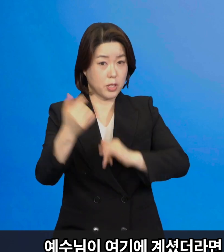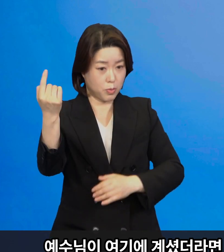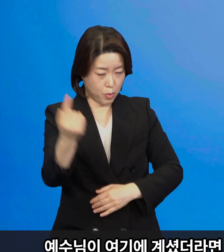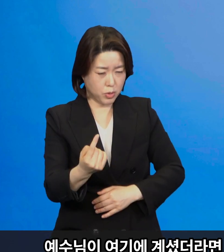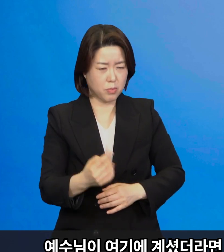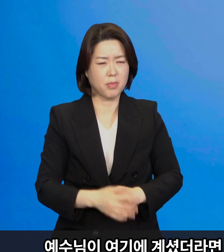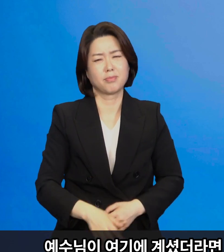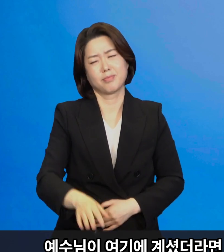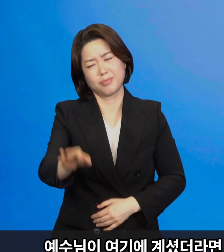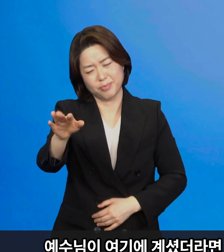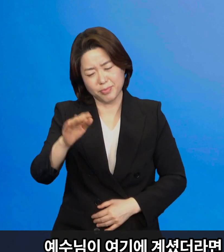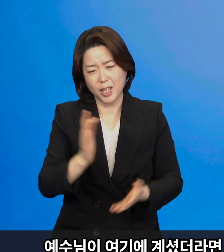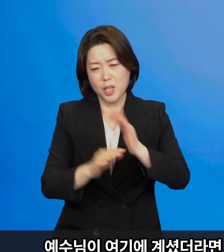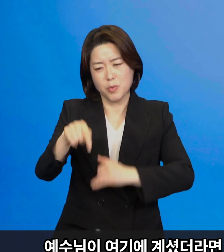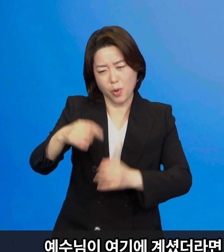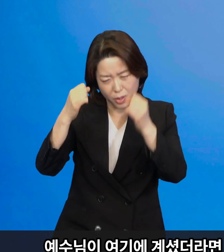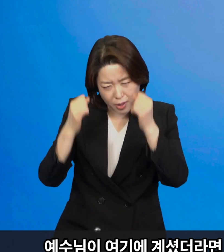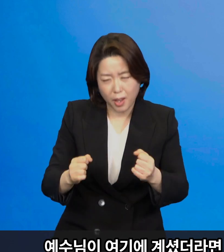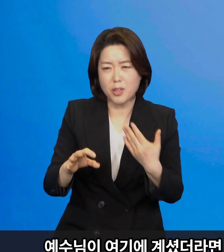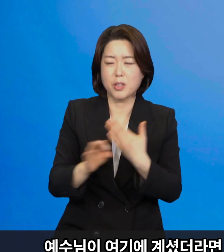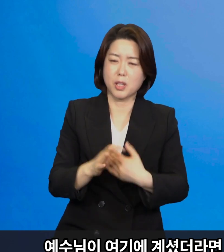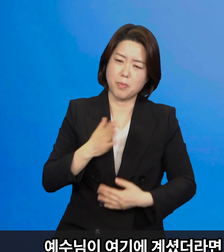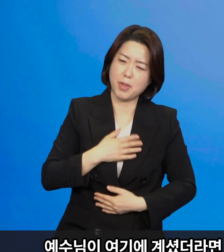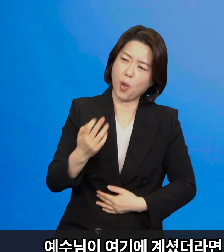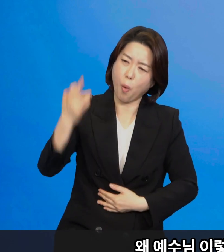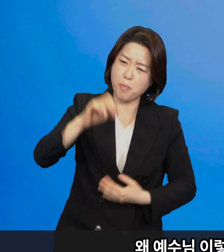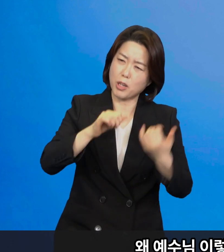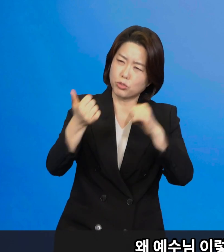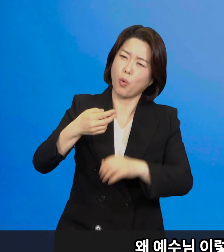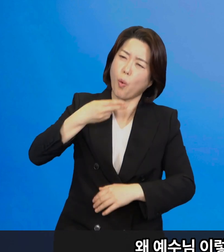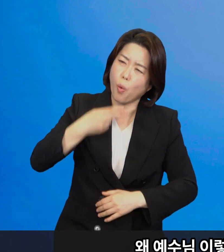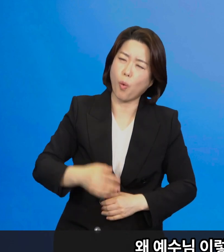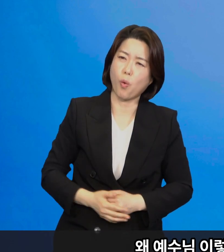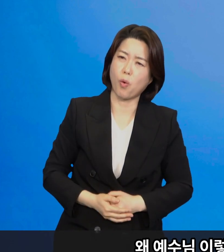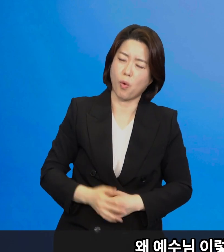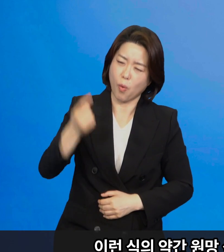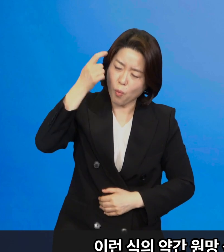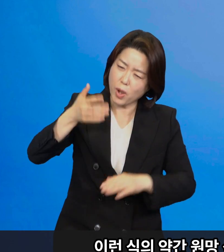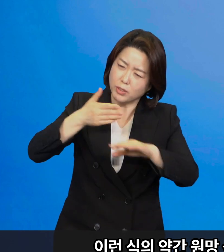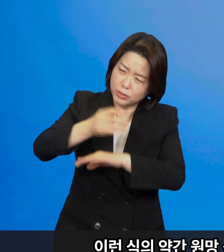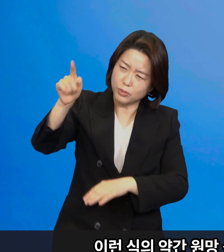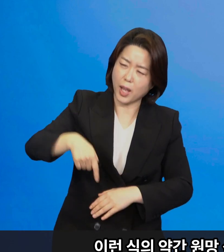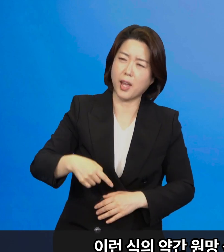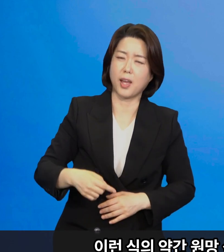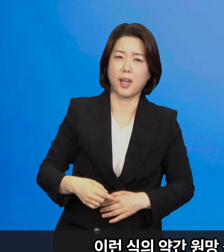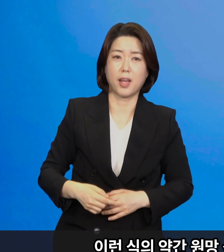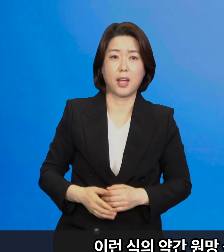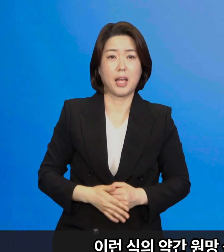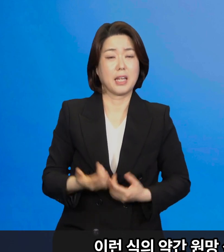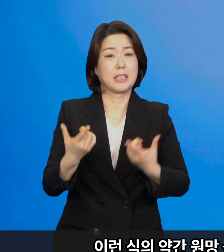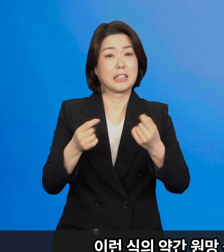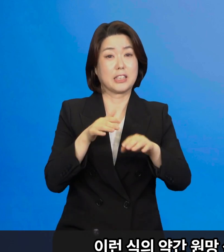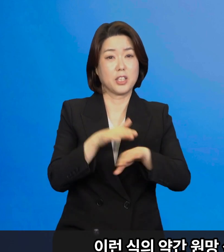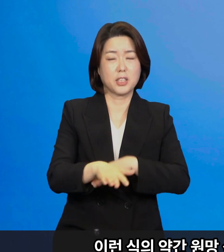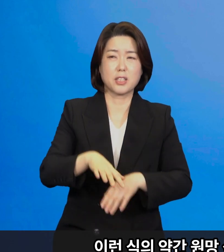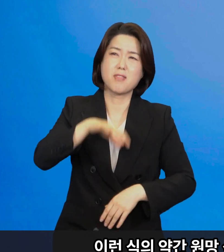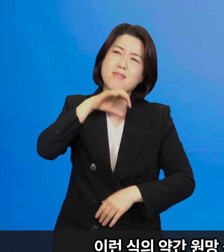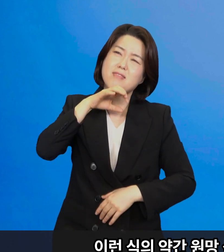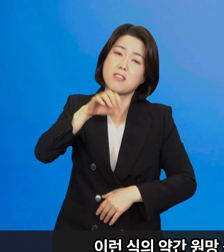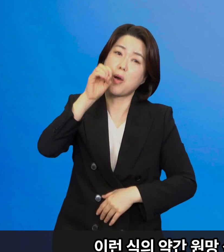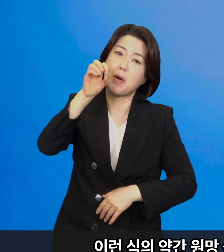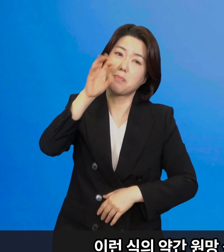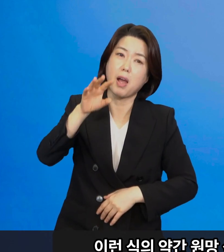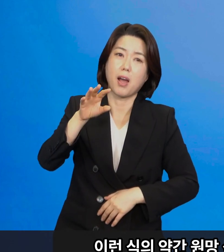여기에 계셨더라면 내 오라비가 죽지 않았을 겁니다. 왜 예수님이 이렇게 늦게 오셨나요? 막 이런 식의 약간 원망 섞인